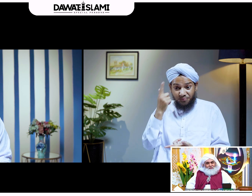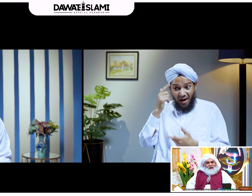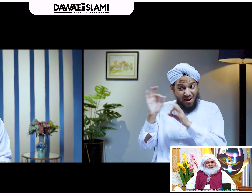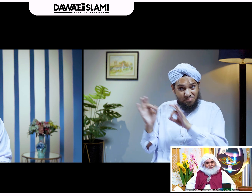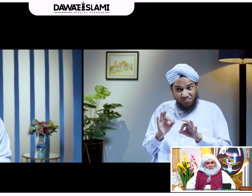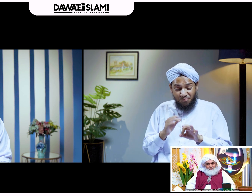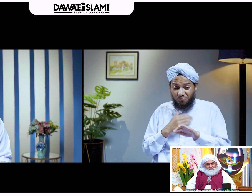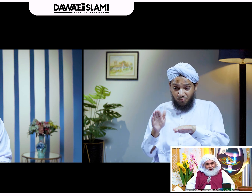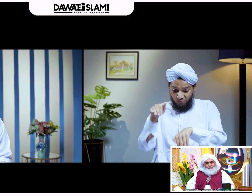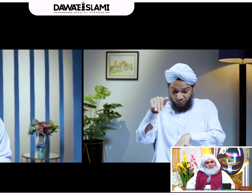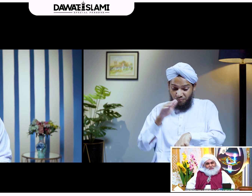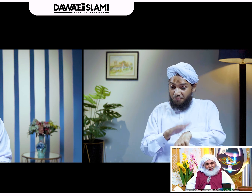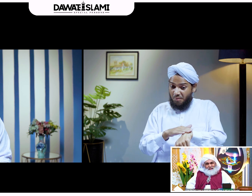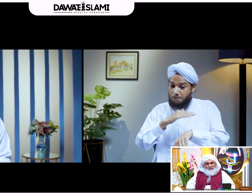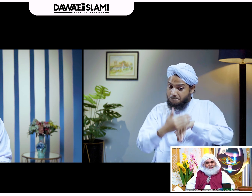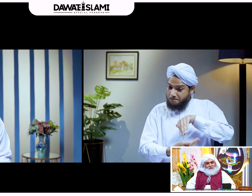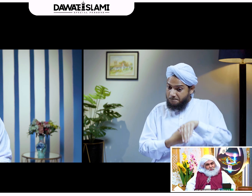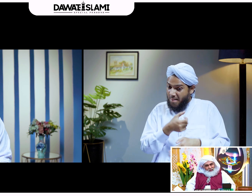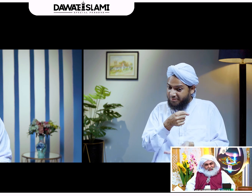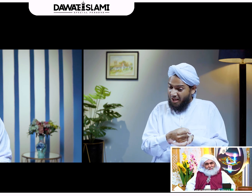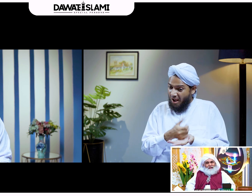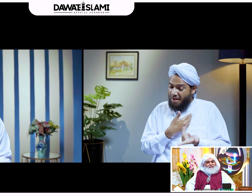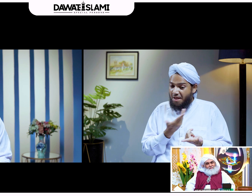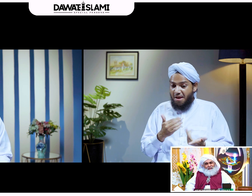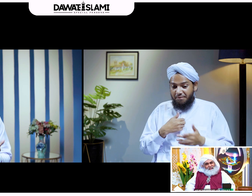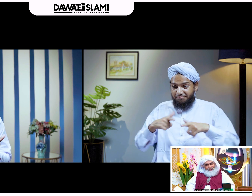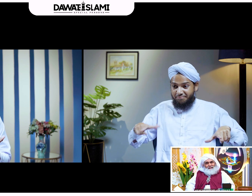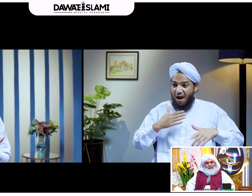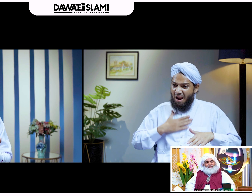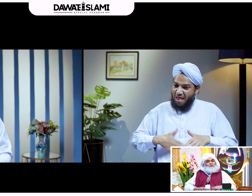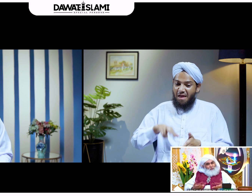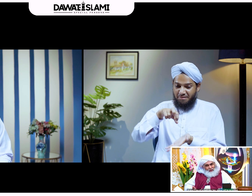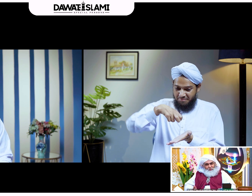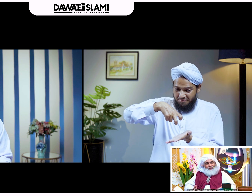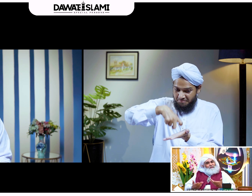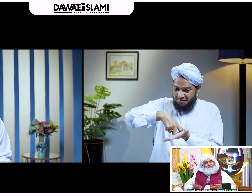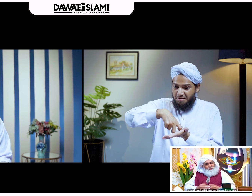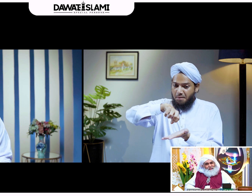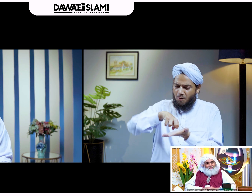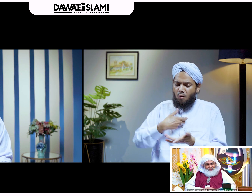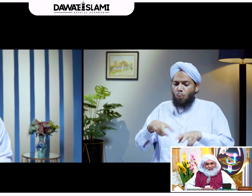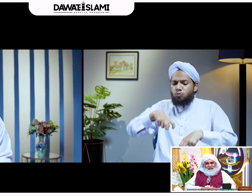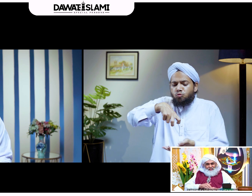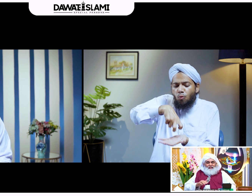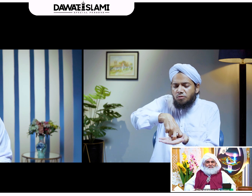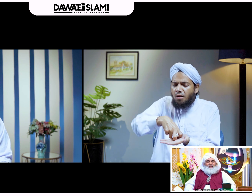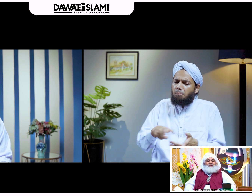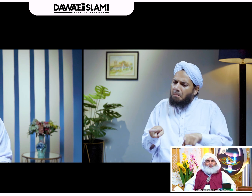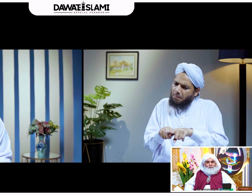الٹا جو پاؤں میں بچھا کر اس پر اطمینان سے بیٹھ کر کھائے، یا دو زانو کھائے تب بھی سنت ادا ہو جائے گی، جیسے اتحیاتوں میں